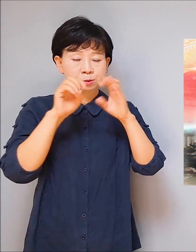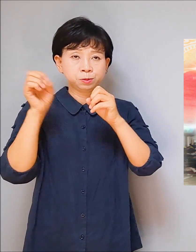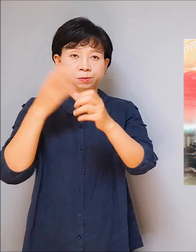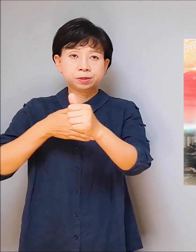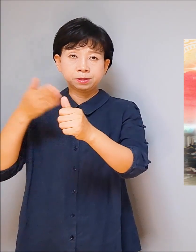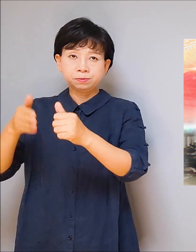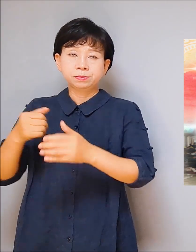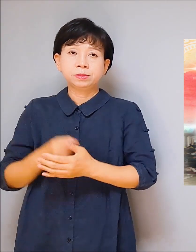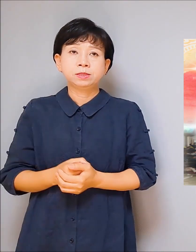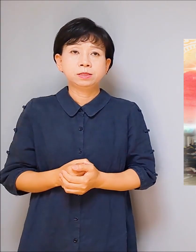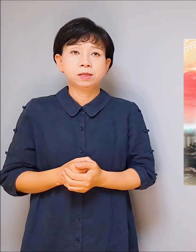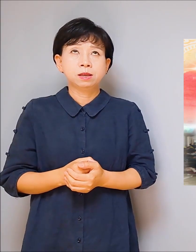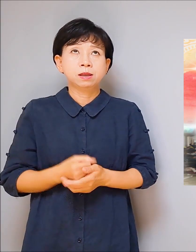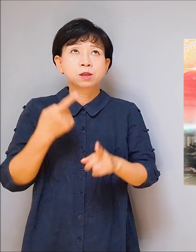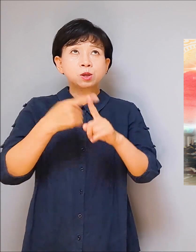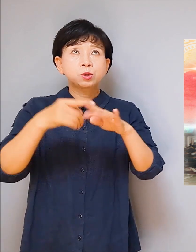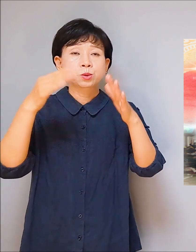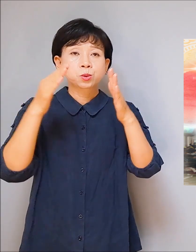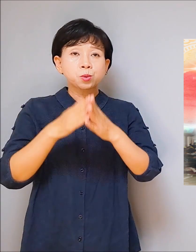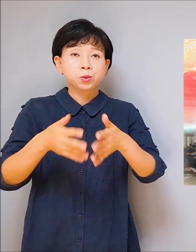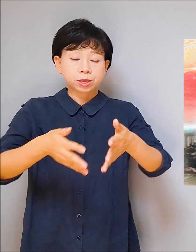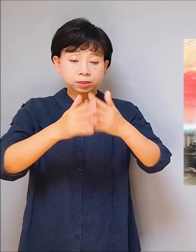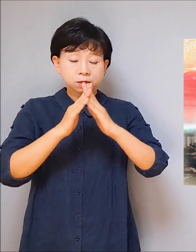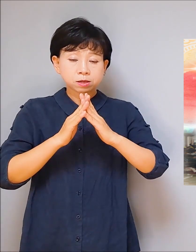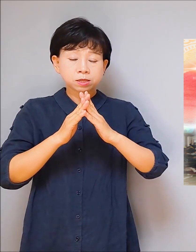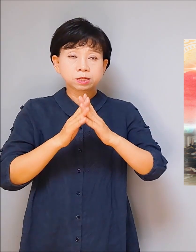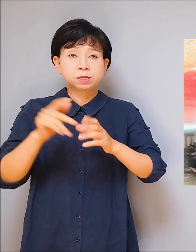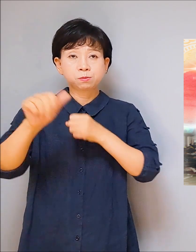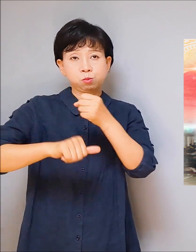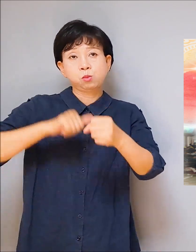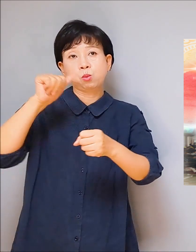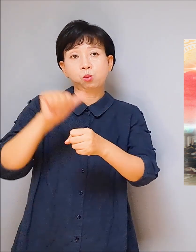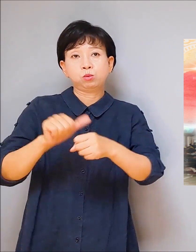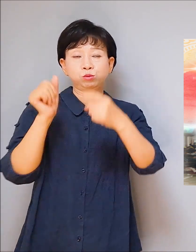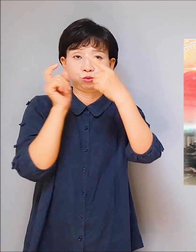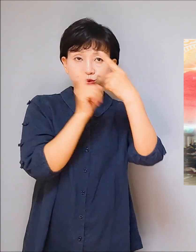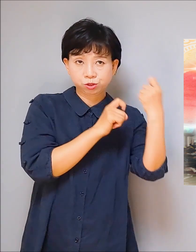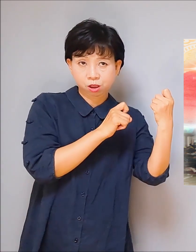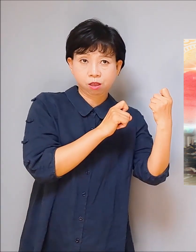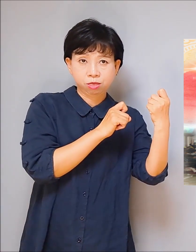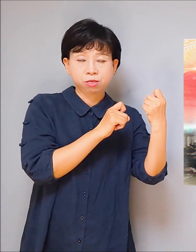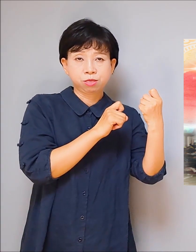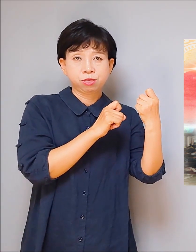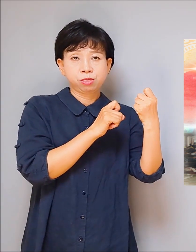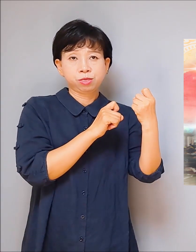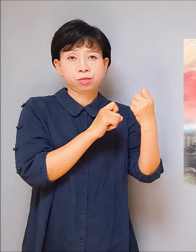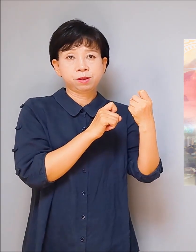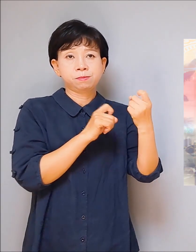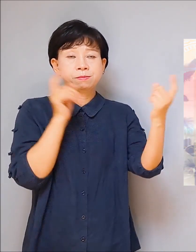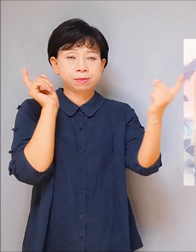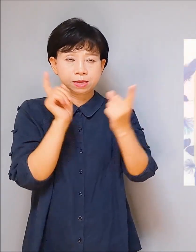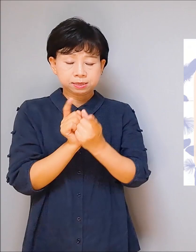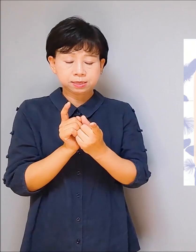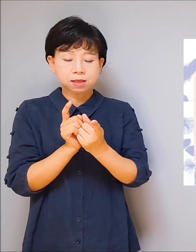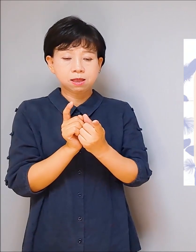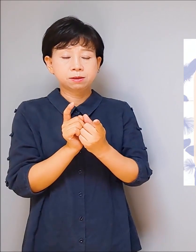맞아 선교 전도 구제에 힘쓰겠습니다. 로비에 있는 봉투를 통해 동참 바랍니다.